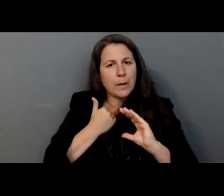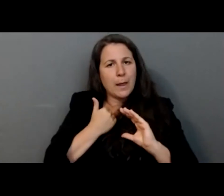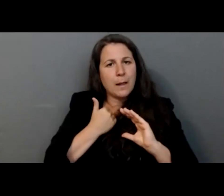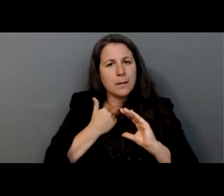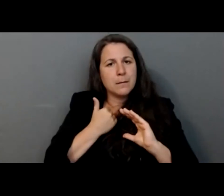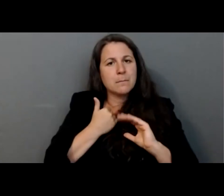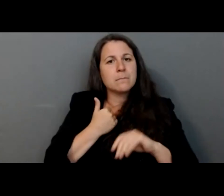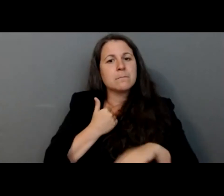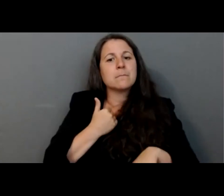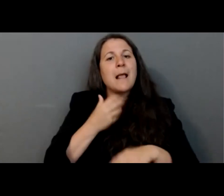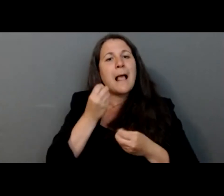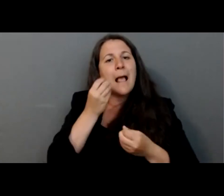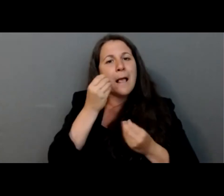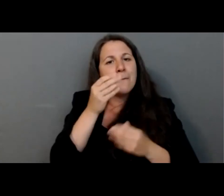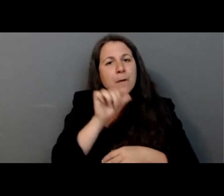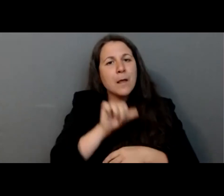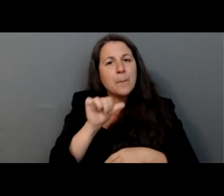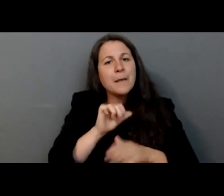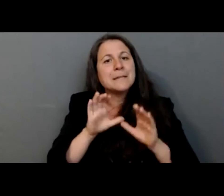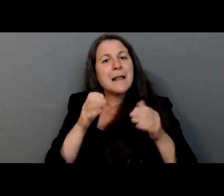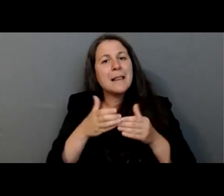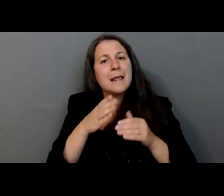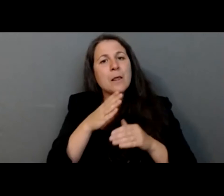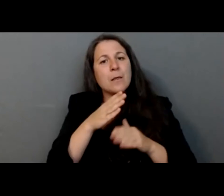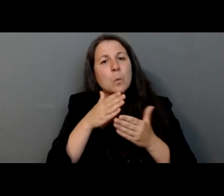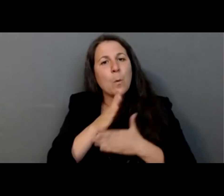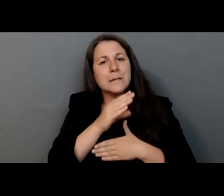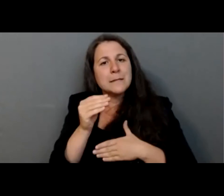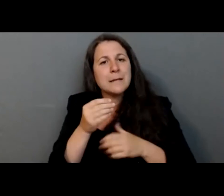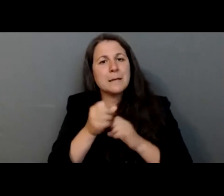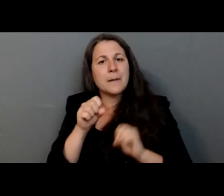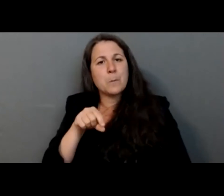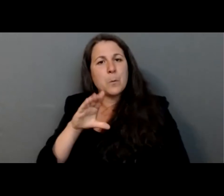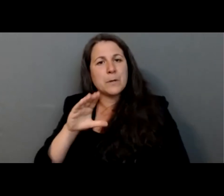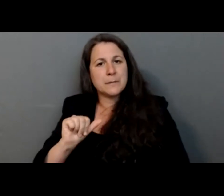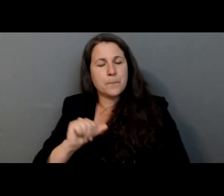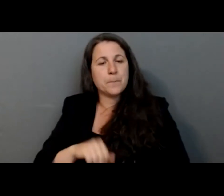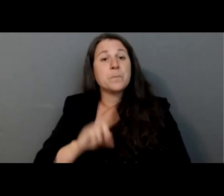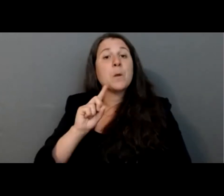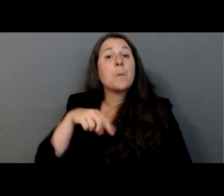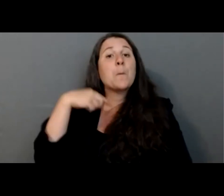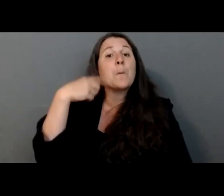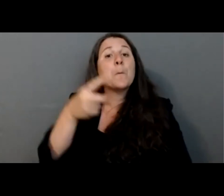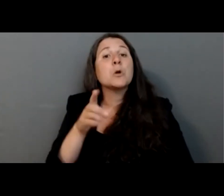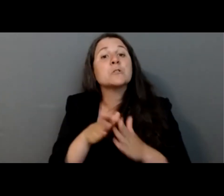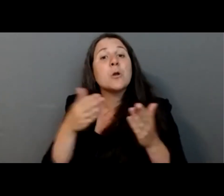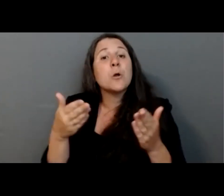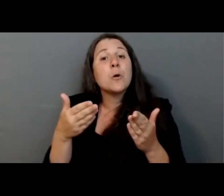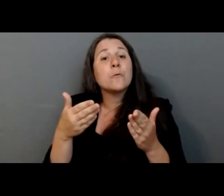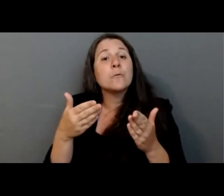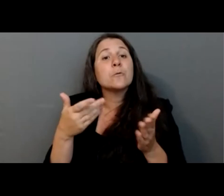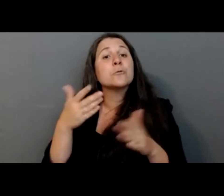info@liguedesdroitsetlibertes.ca. Sachez que le prochain numéro portera, donc celui de l'automne 2021, portera sur les droits des